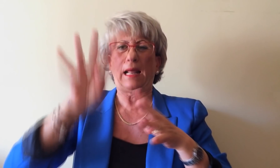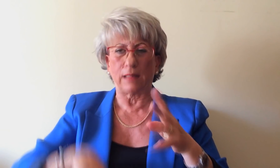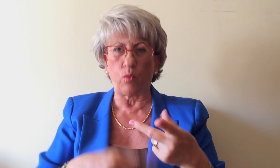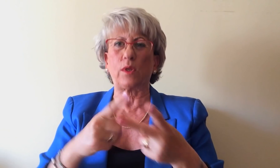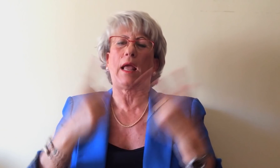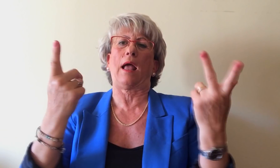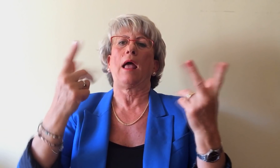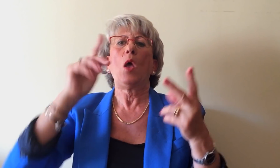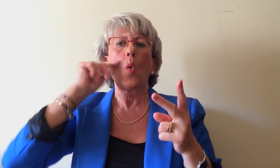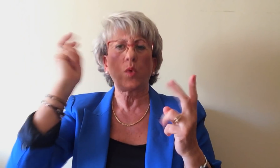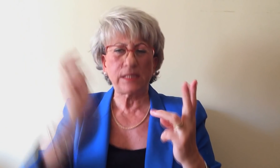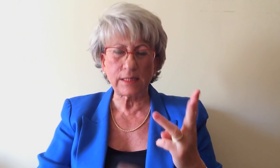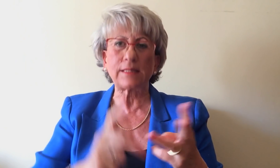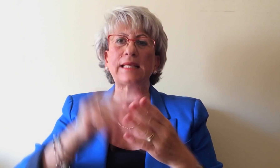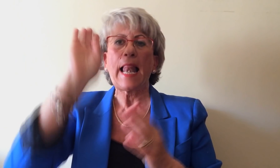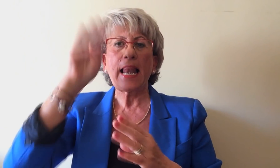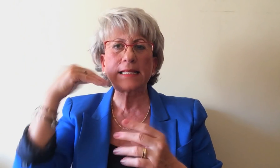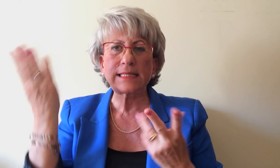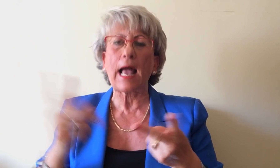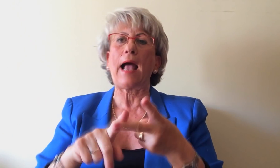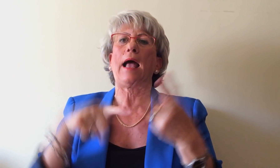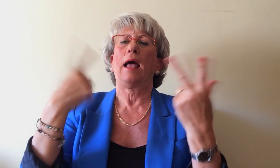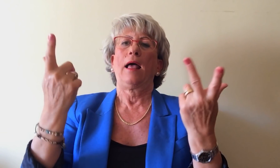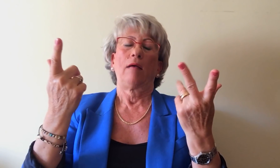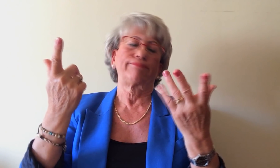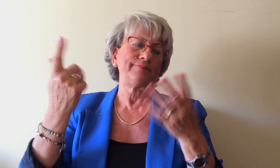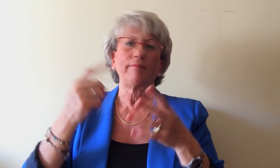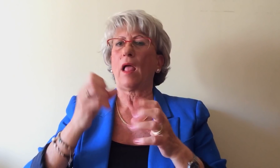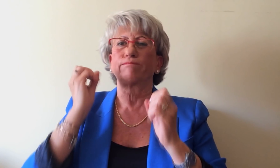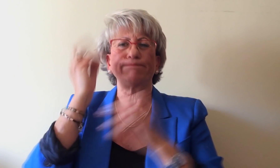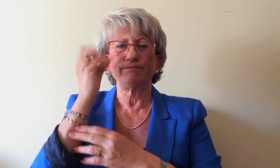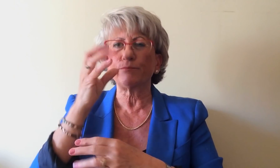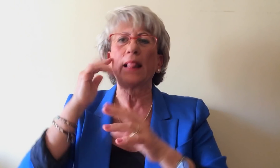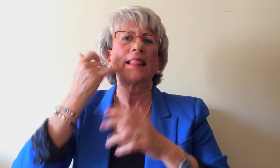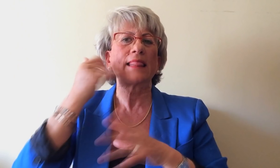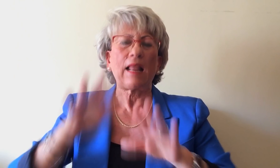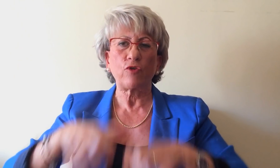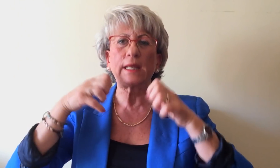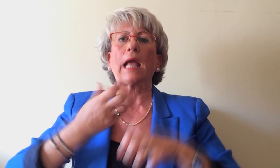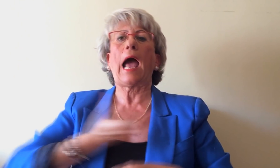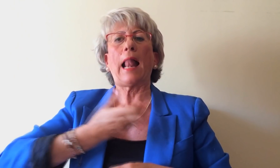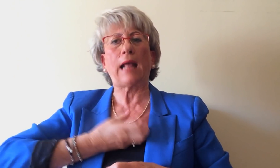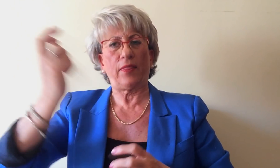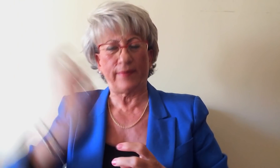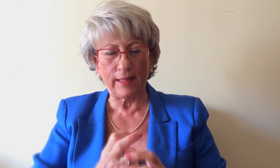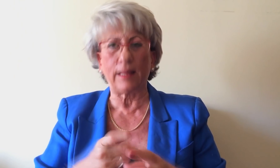a les Rambles de Catalunya, va venir el president de la CENSE i la presidenta de la World Deaf Federation de llavors,